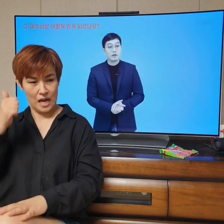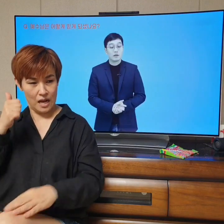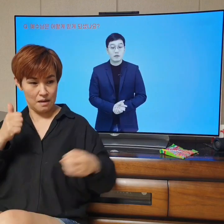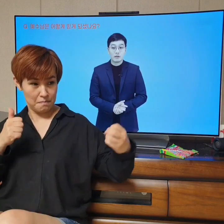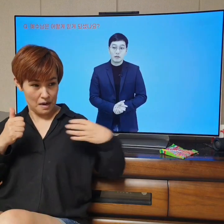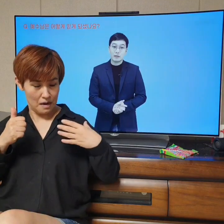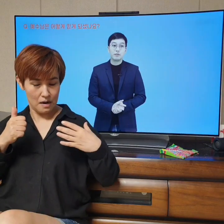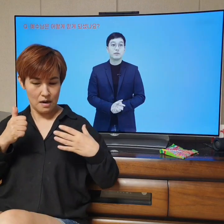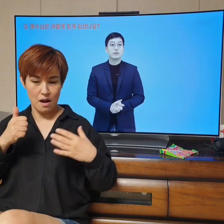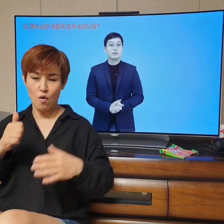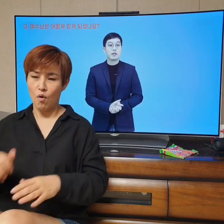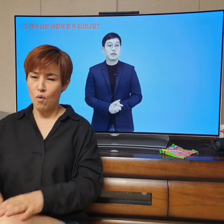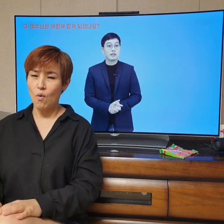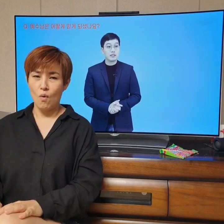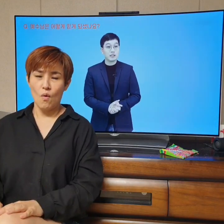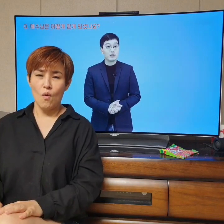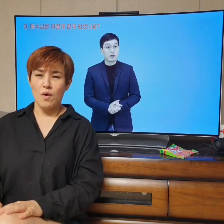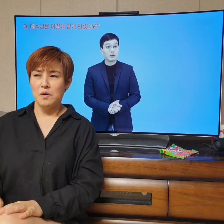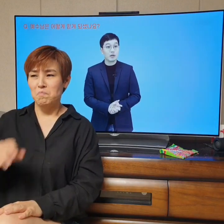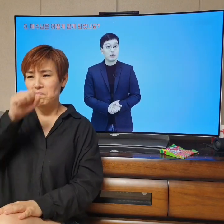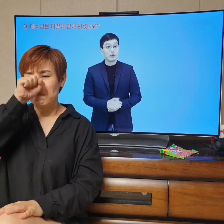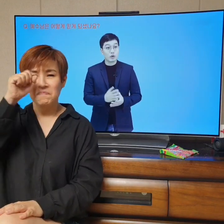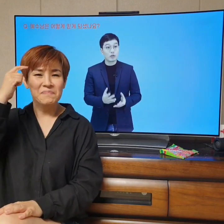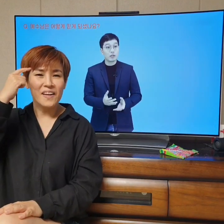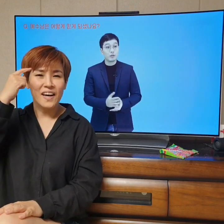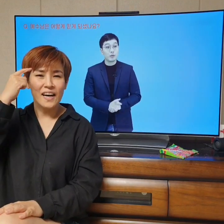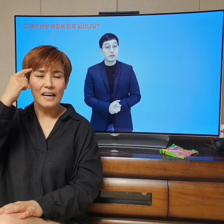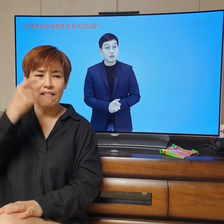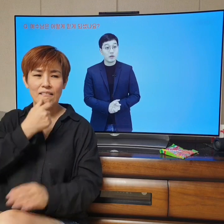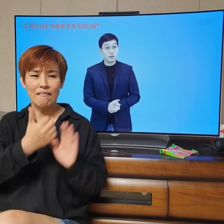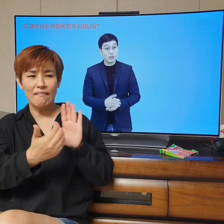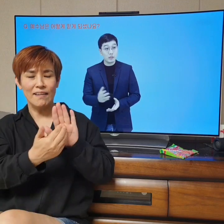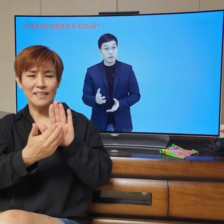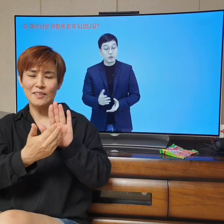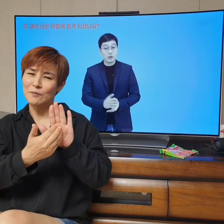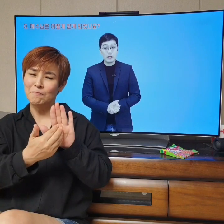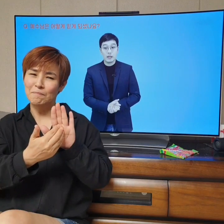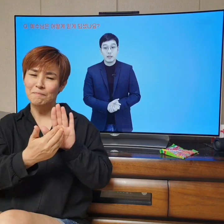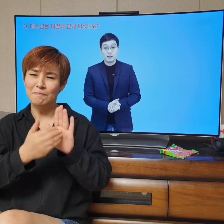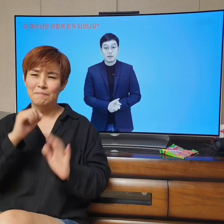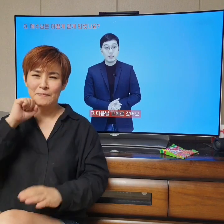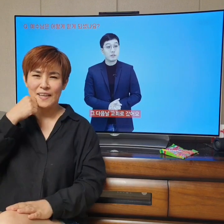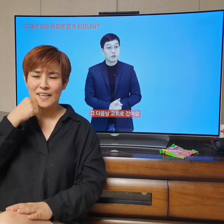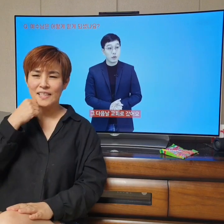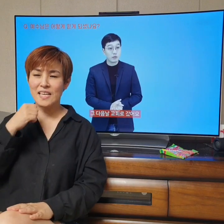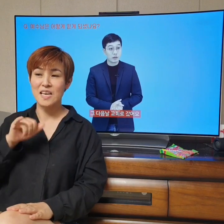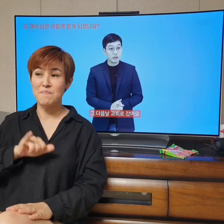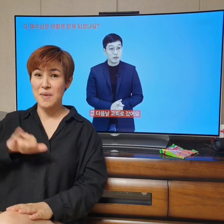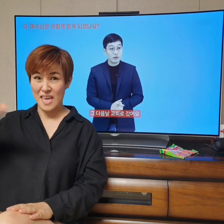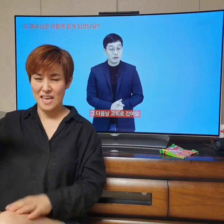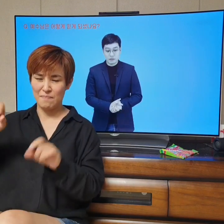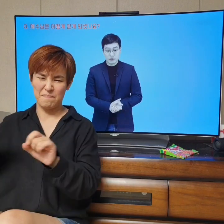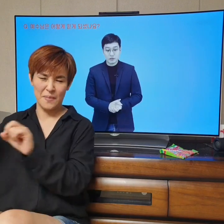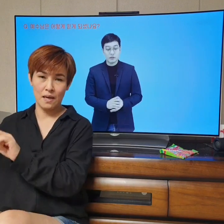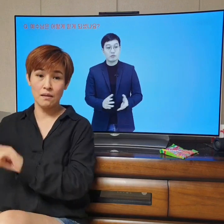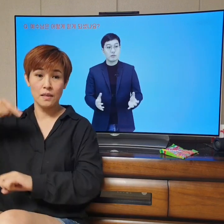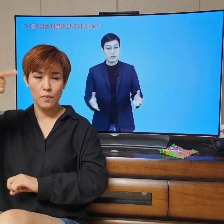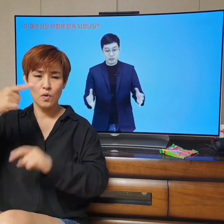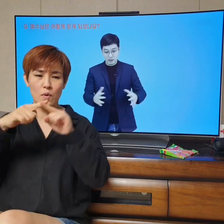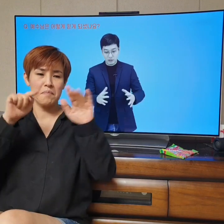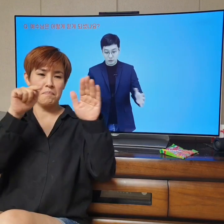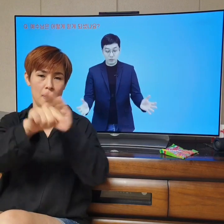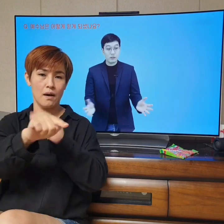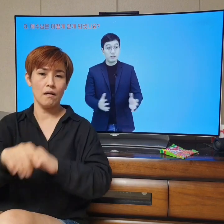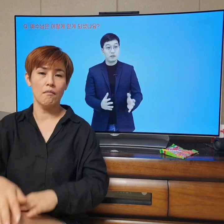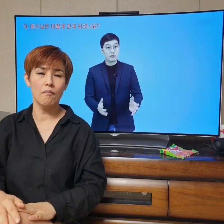또 그렇게 나쁜 제안은 아니신 것 같기도 하고 또 거절하기도 뭐해서 비행기 미루고 그 다음날 교회로 갔거든요. 그랬더니